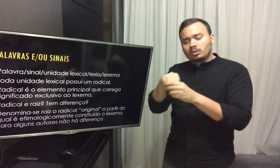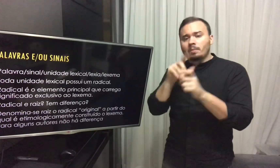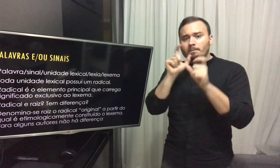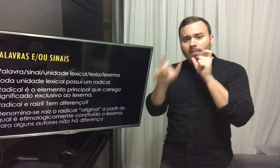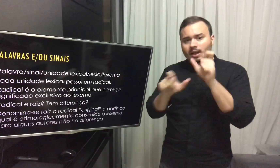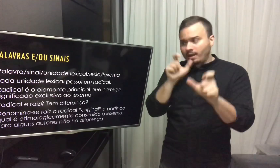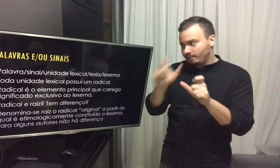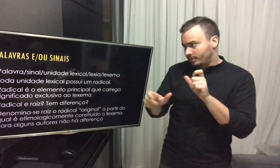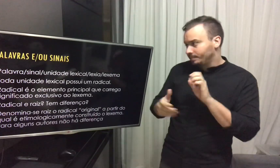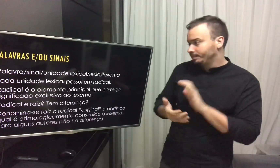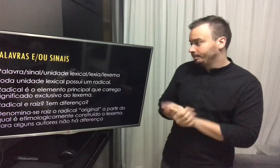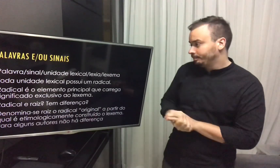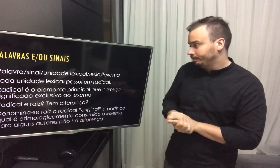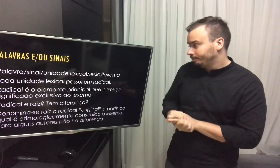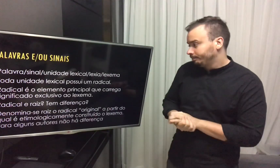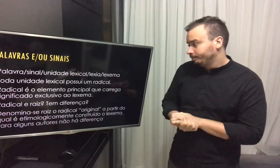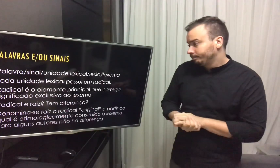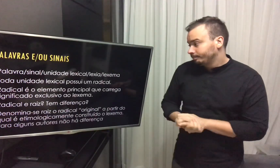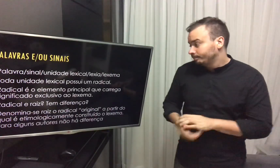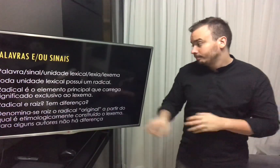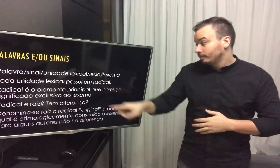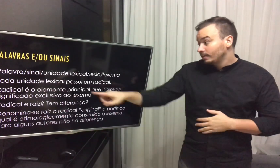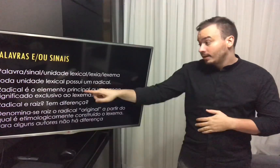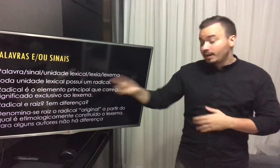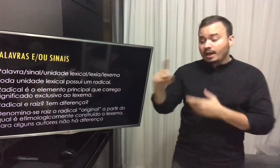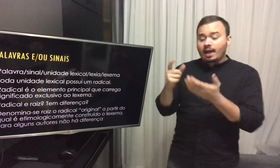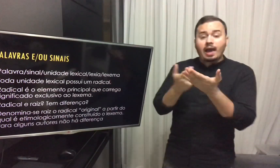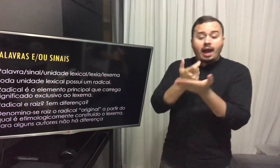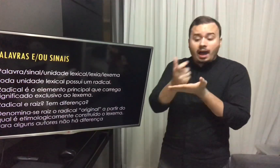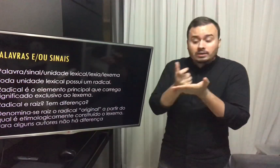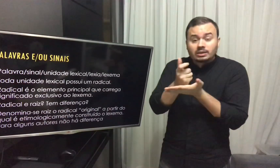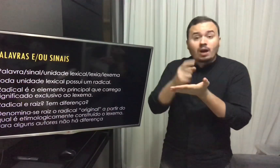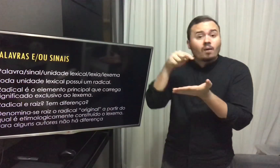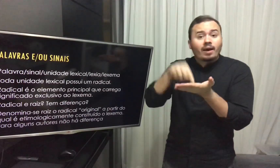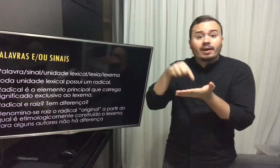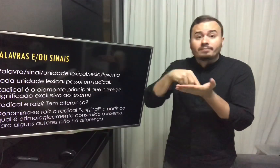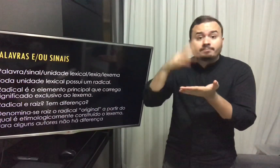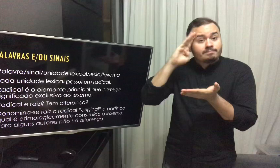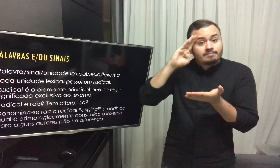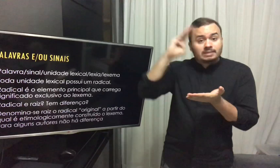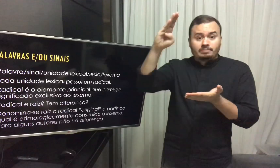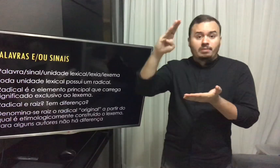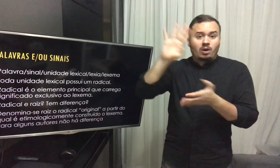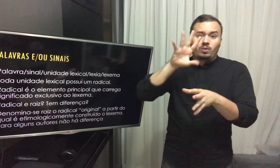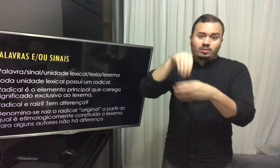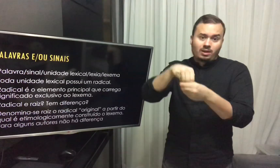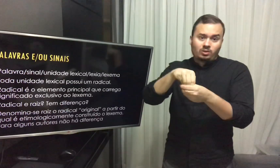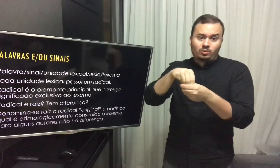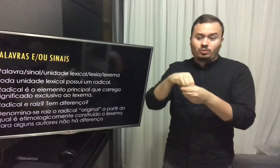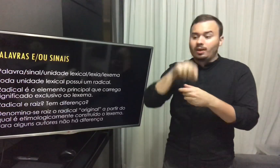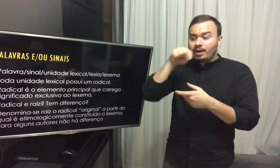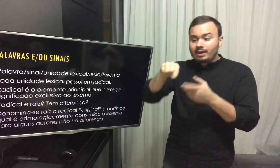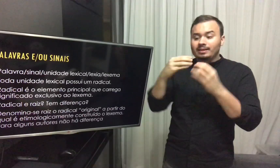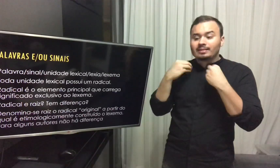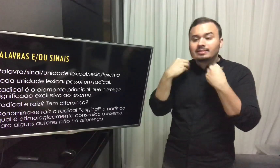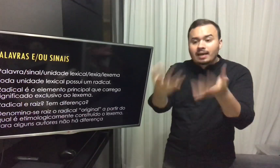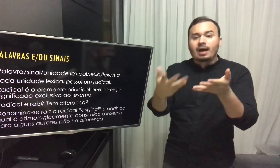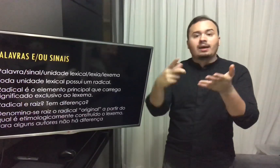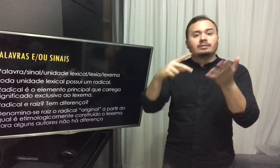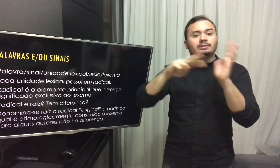os sinais e todas as palavras possuem um radical. E esse radical é a parte